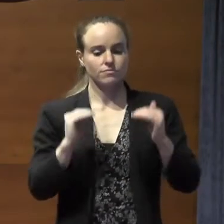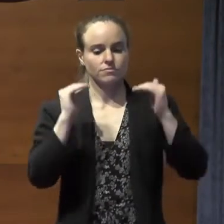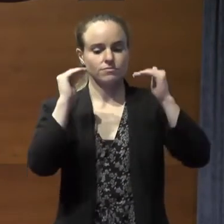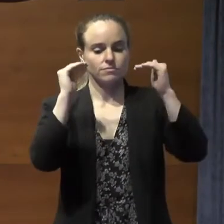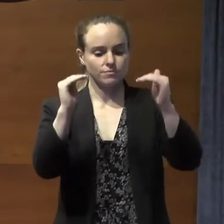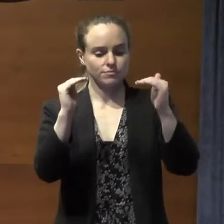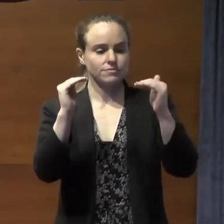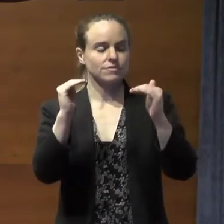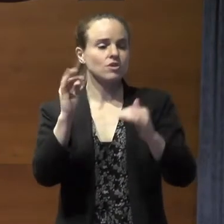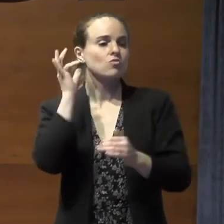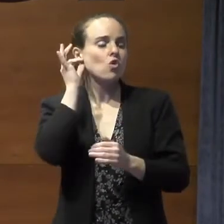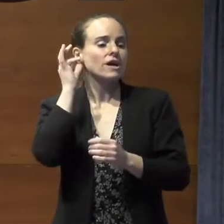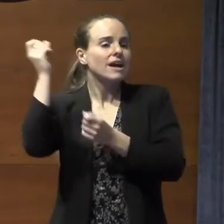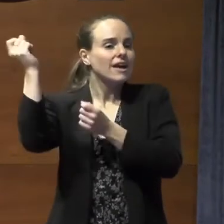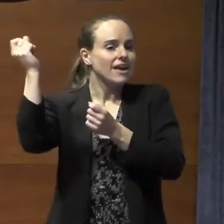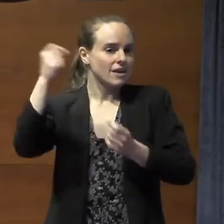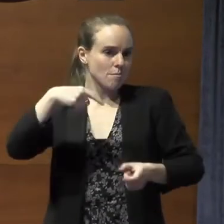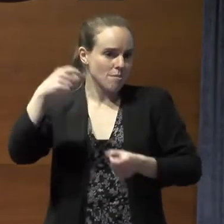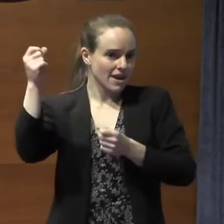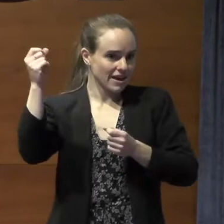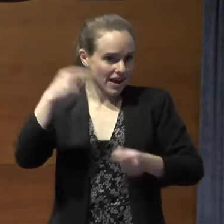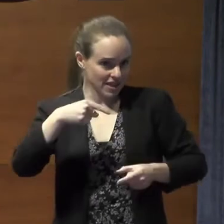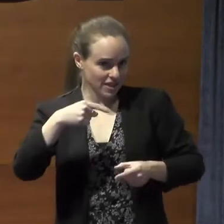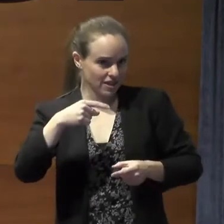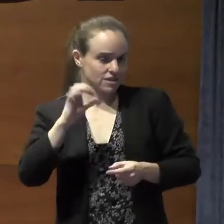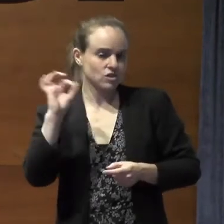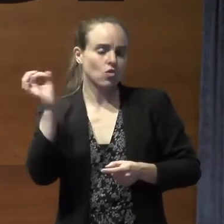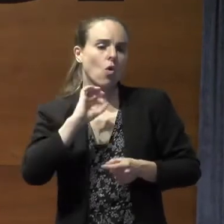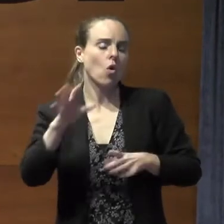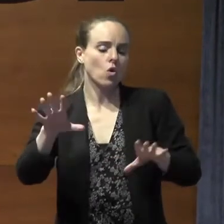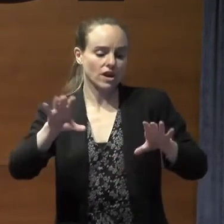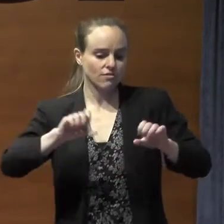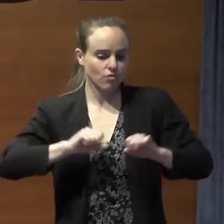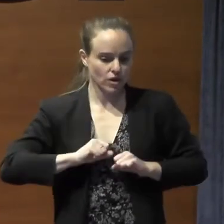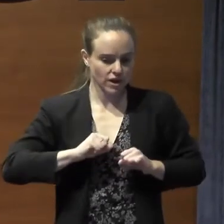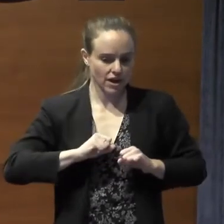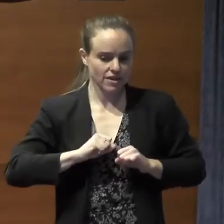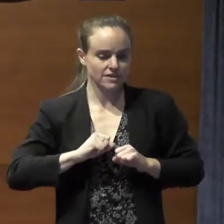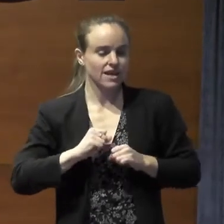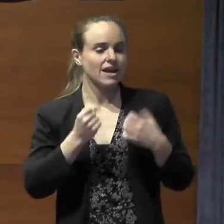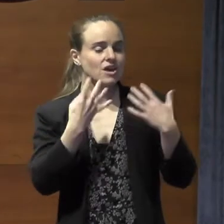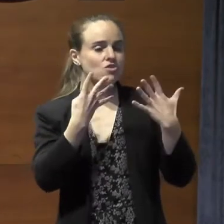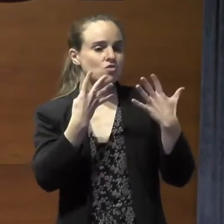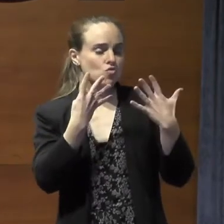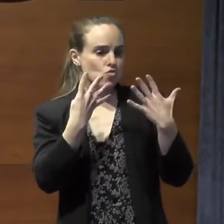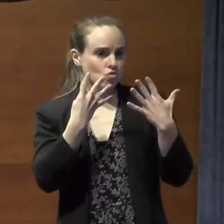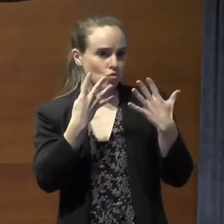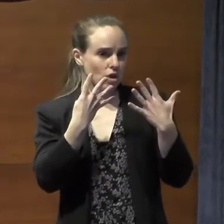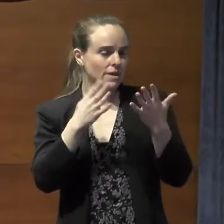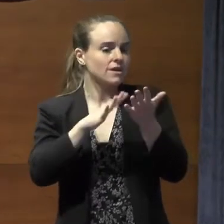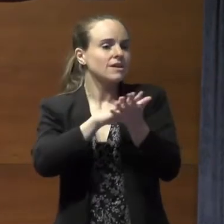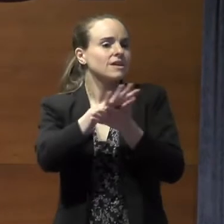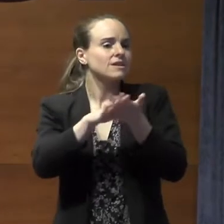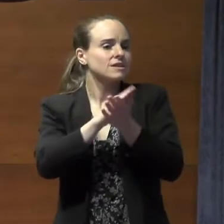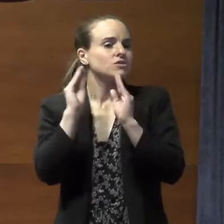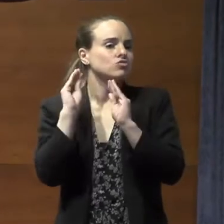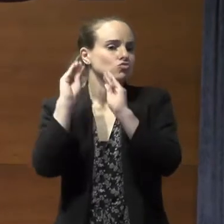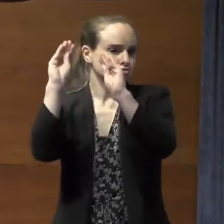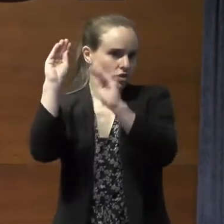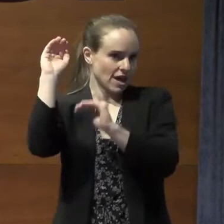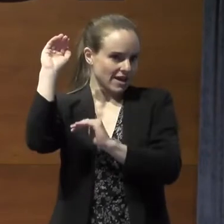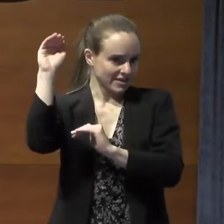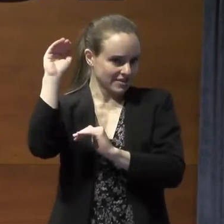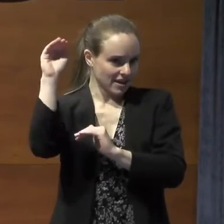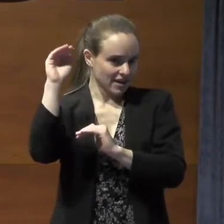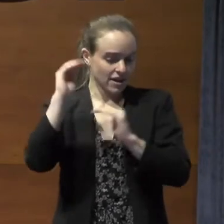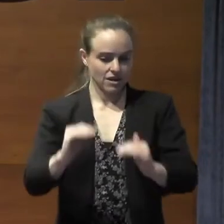LSE, 9 mujeres inmigrantes o refugiadas sordas que hablan una lengua de signos